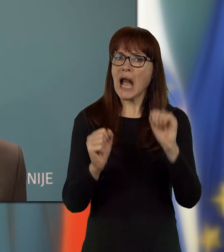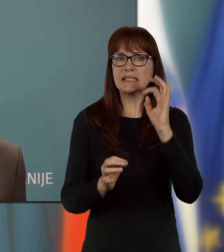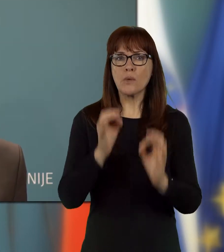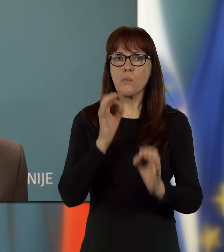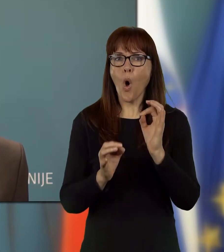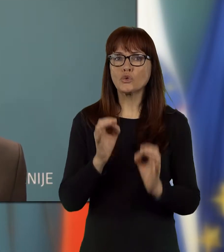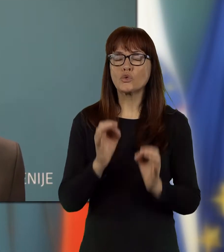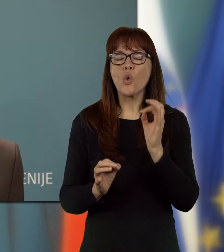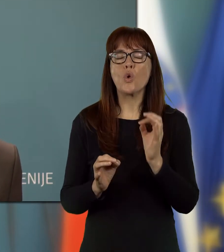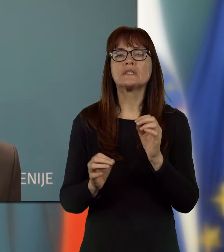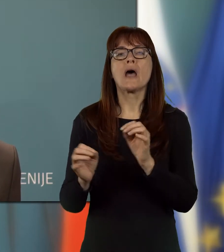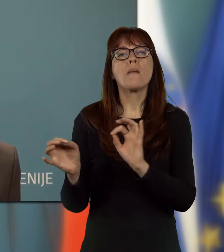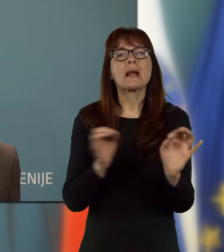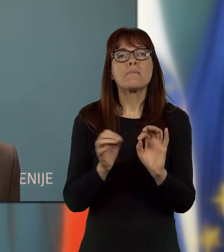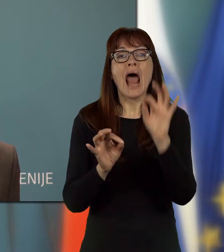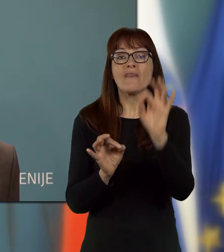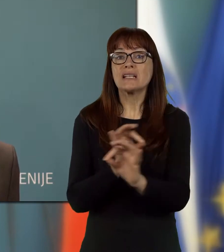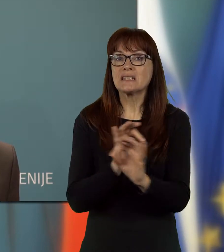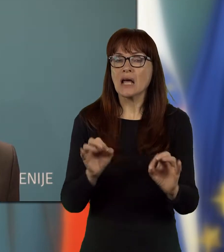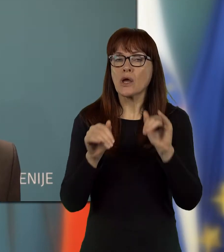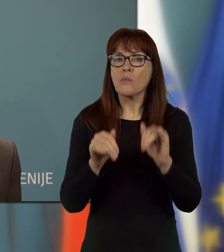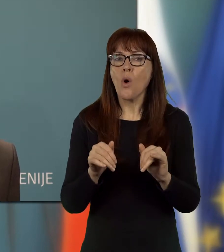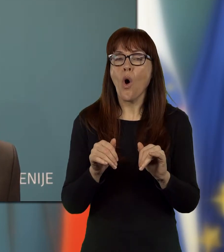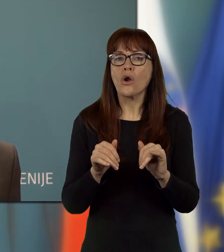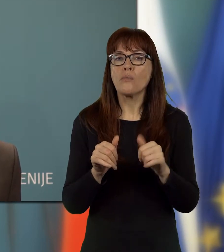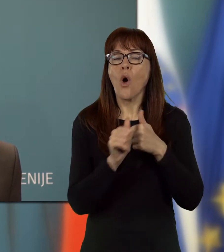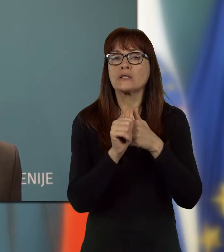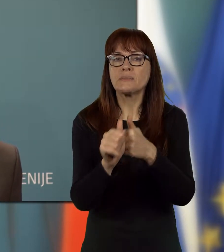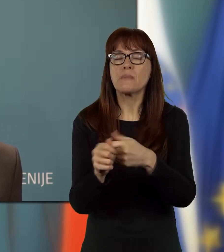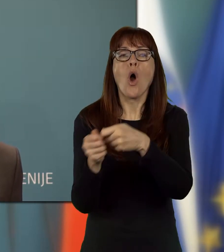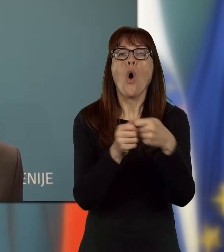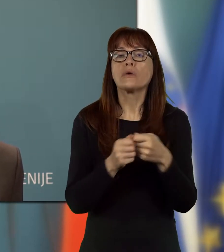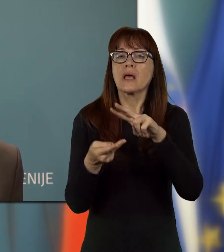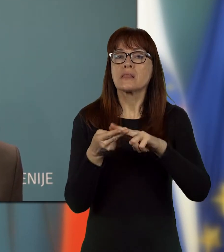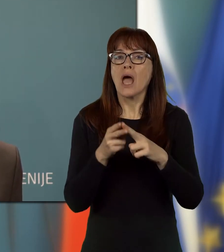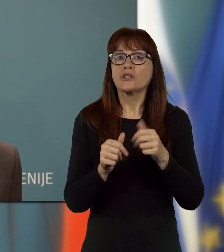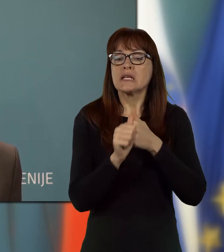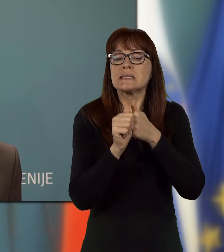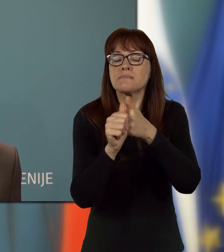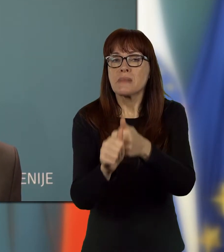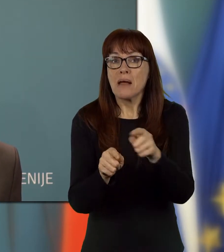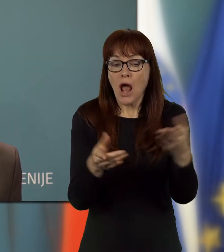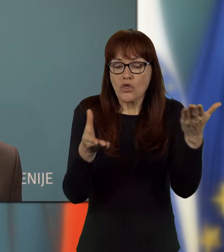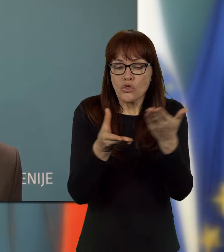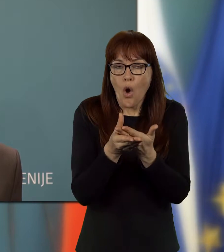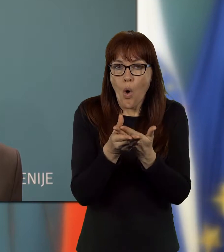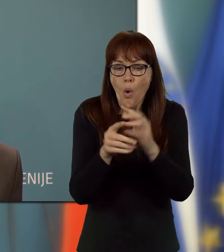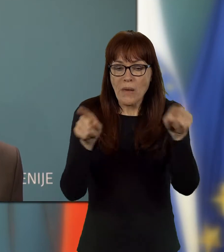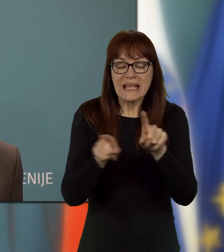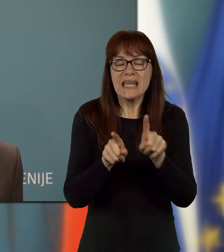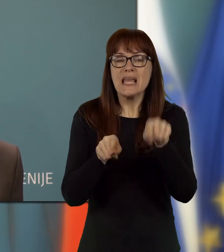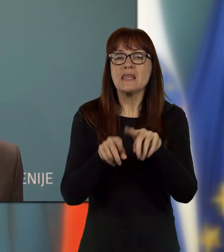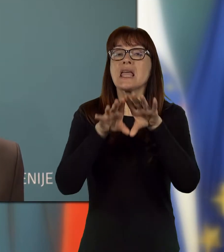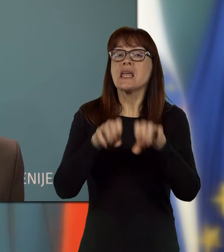vsak resen poskus priprave strategije mora spremljati tudi organiziran način spremljanja tega dokumenta oziroma spremljanja izvajanja